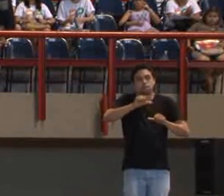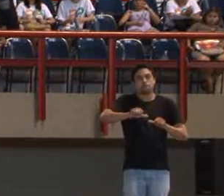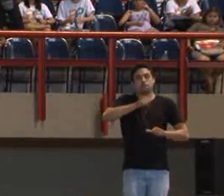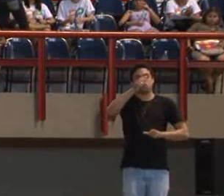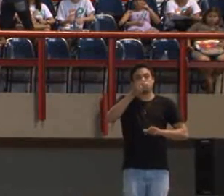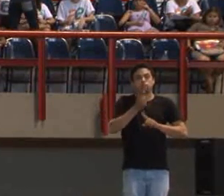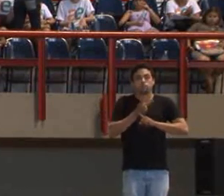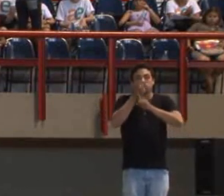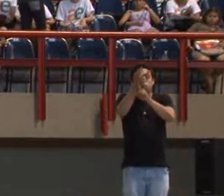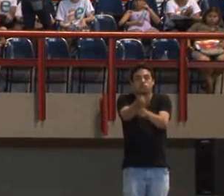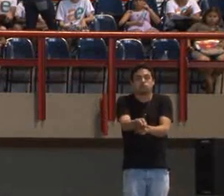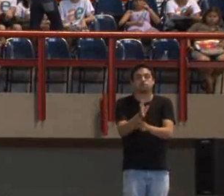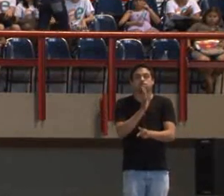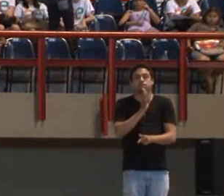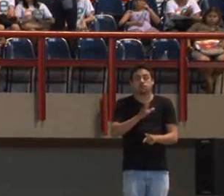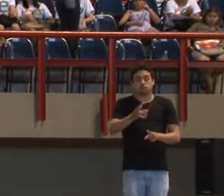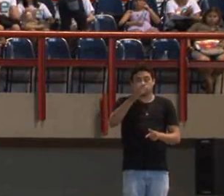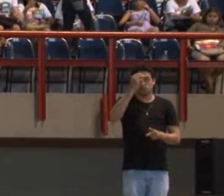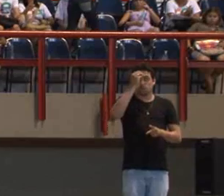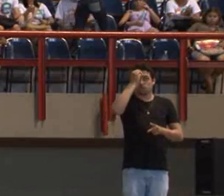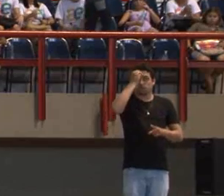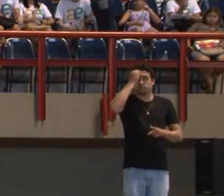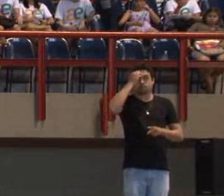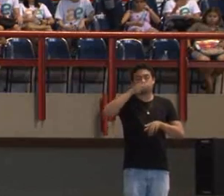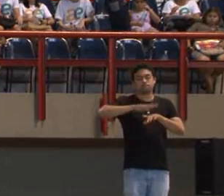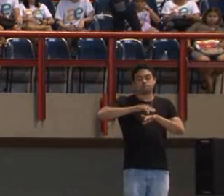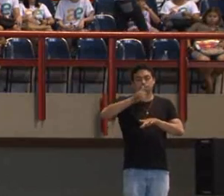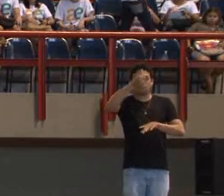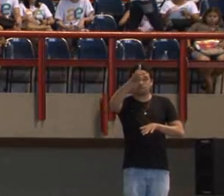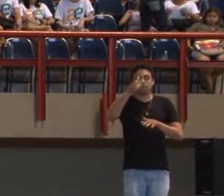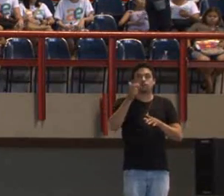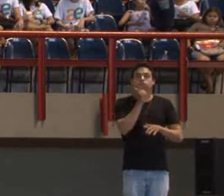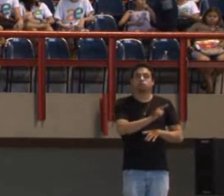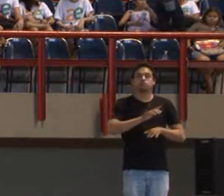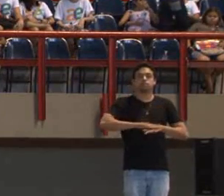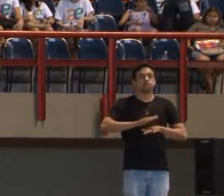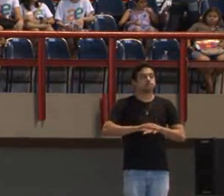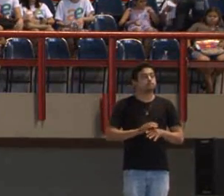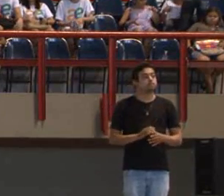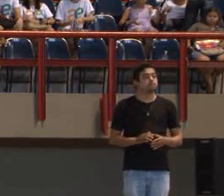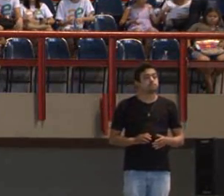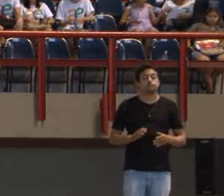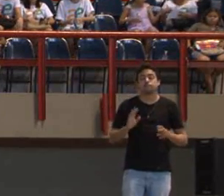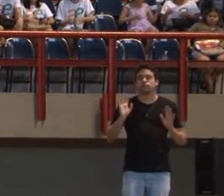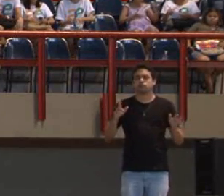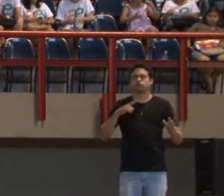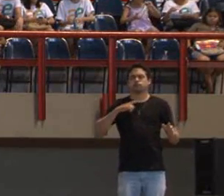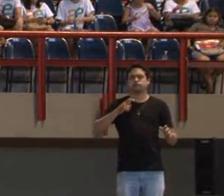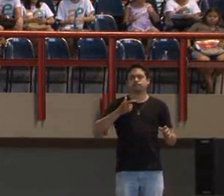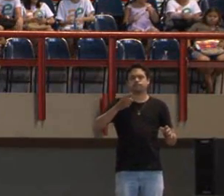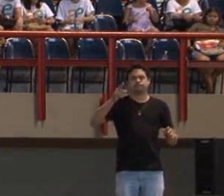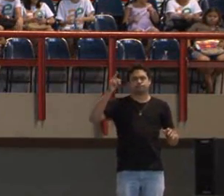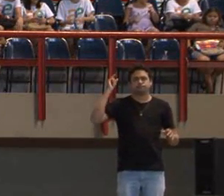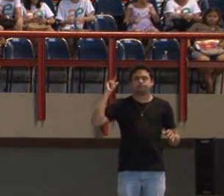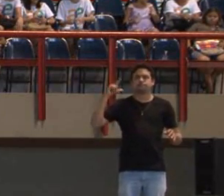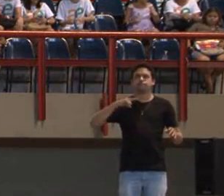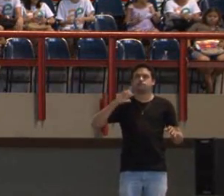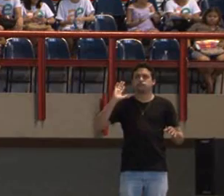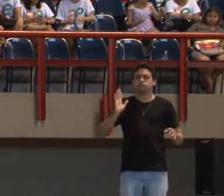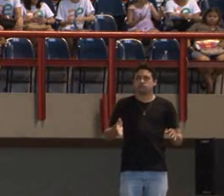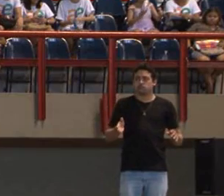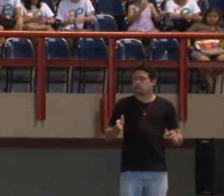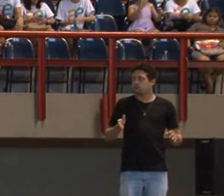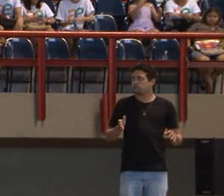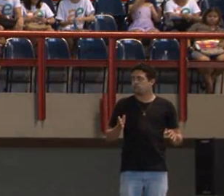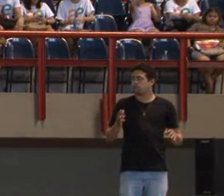a busca pelo conhecimento é a primeira melhoria que a gente pode fazer. Já houve um tempo.